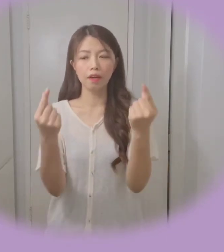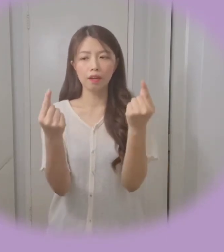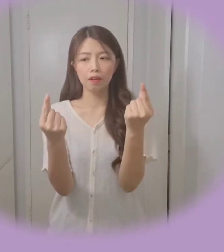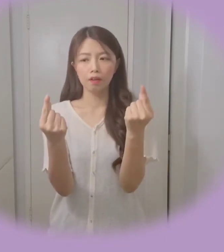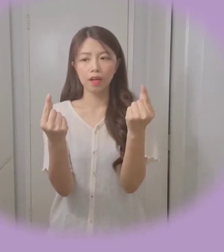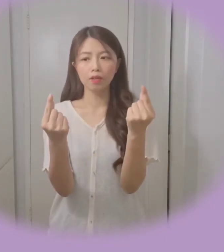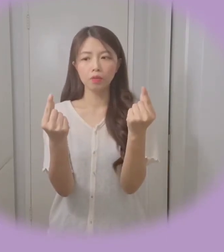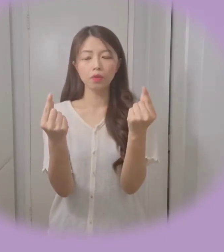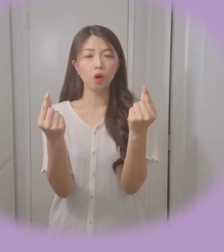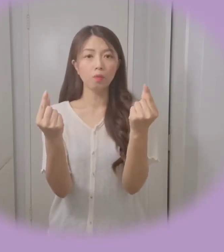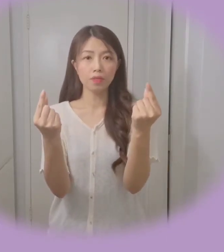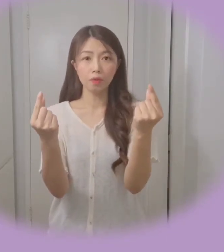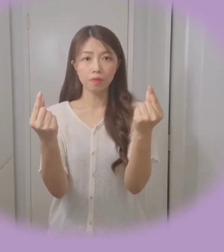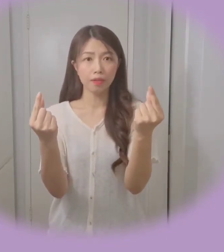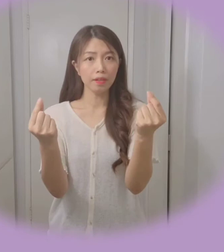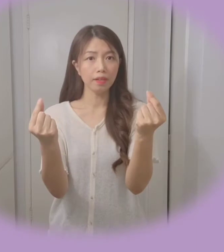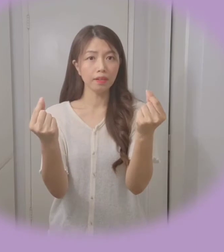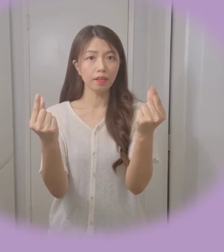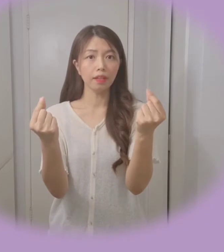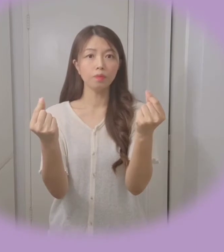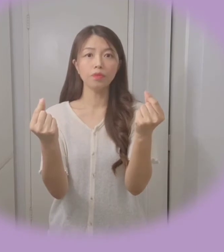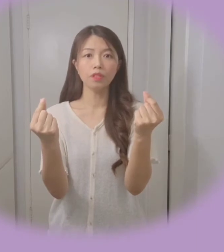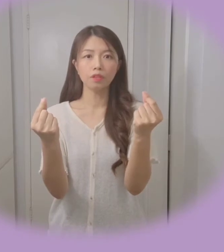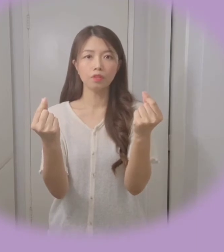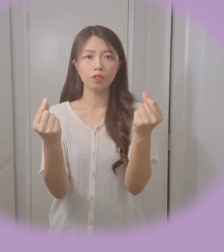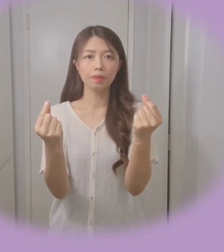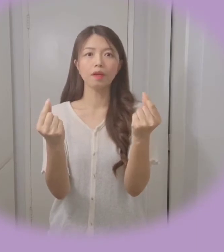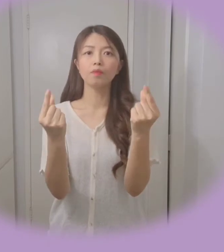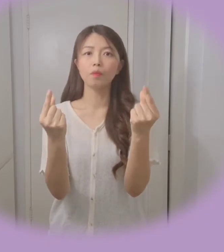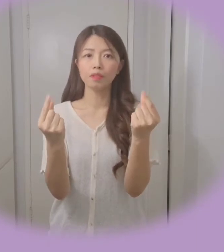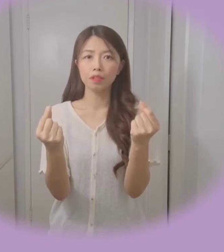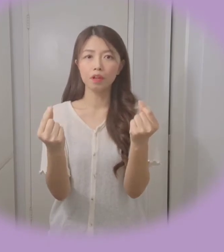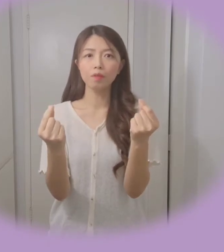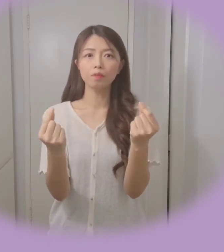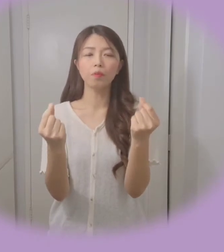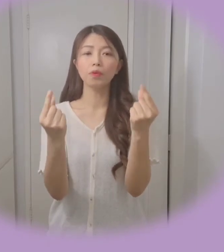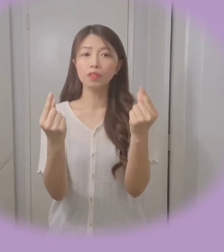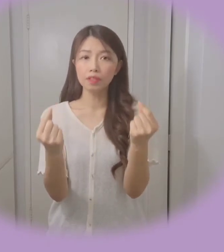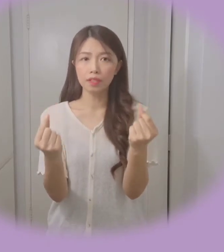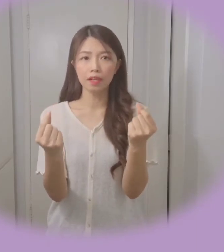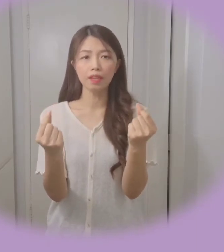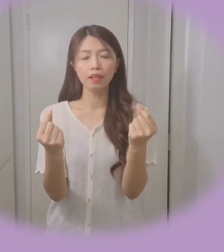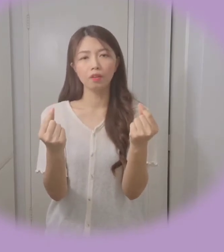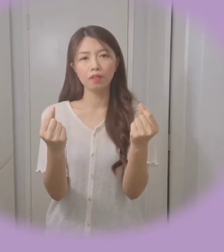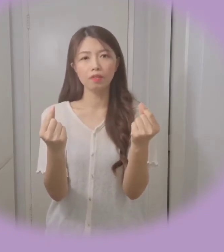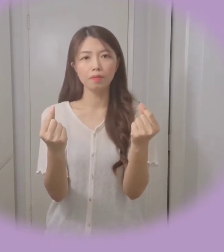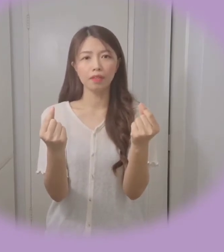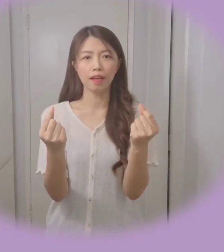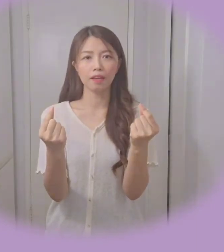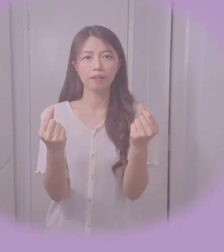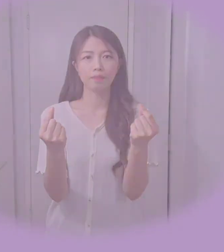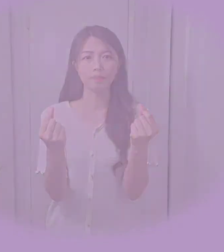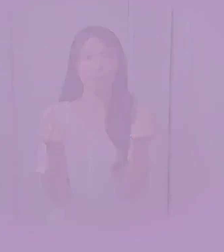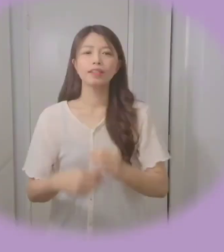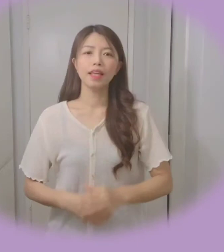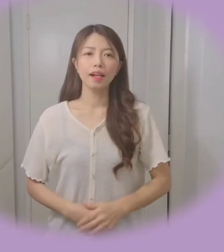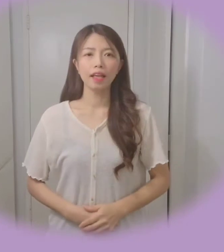되는데요. 양손 엄지, 검지를 탁탁 부딪혀 주시면 뭐뭐처럼, 뭐뭐 듯이 이런